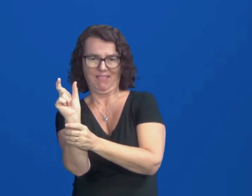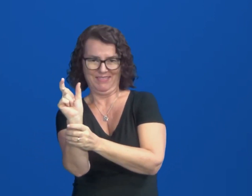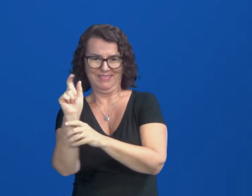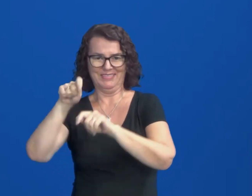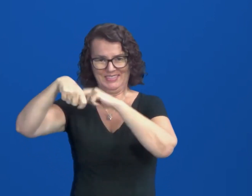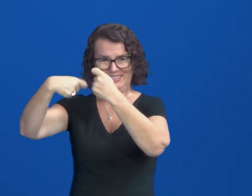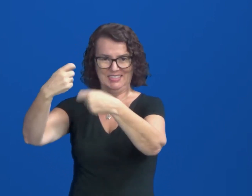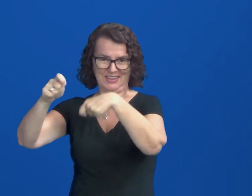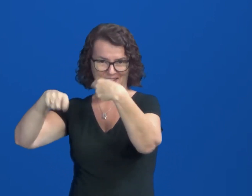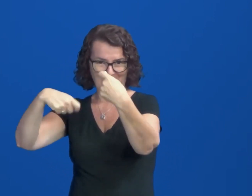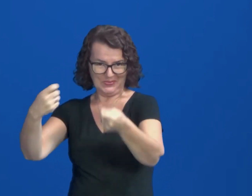palavra, formam um sinal.